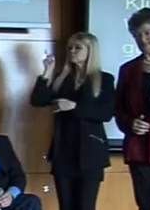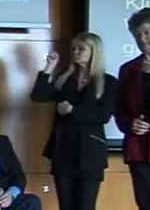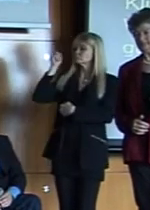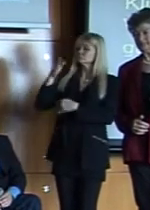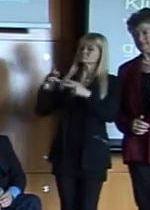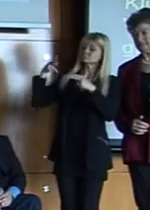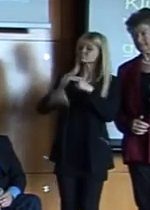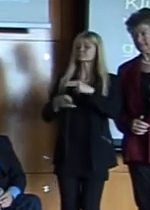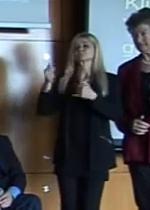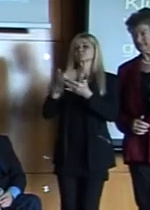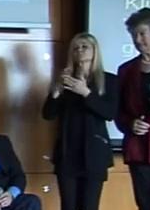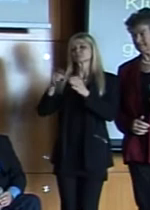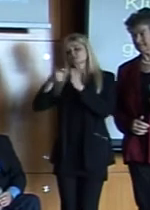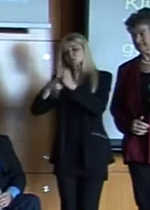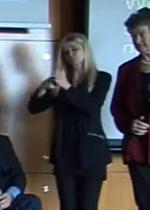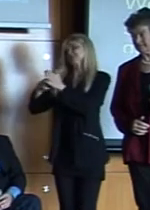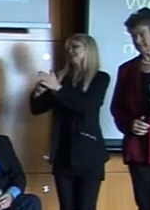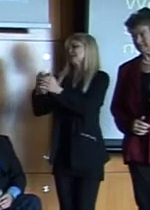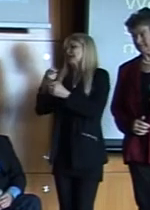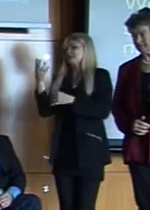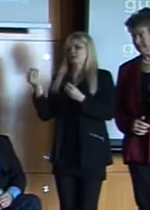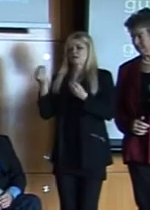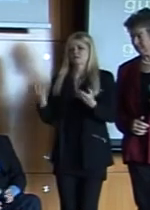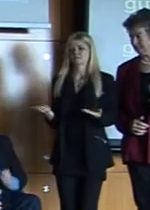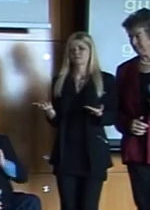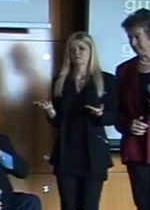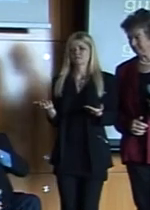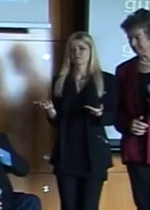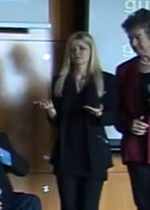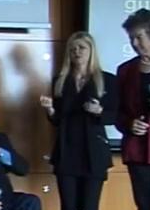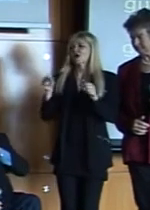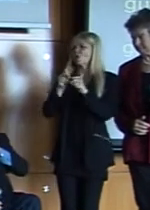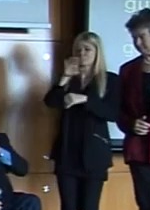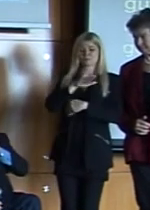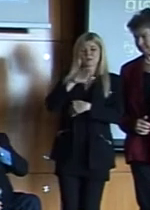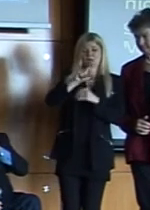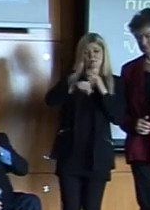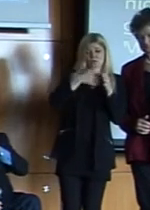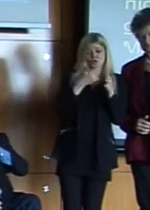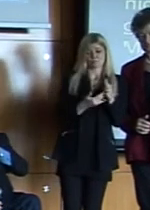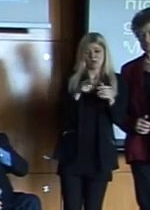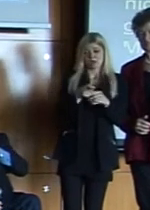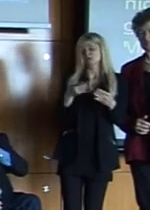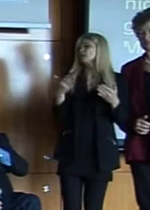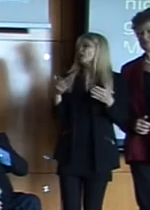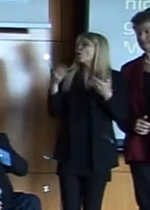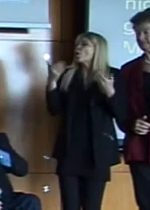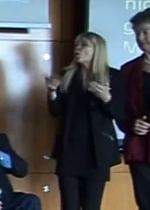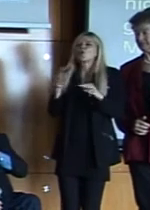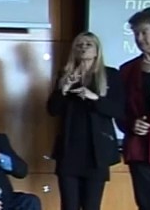zumindest nachzujustieren. Wir haben den Bereich der Gebärdensprache. Es ist heute nur durch